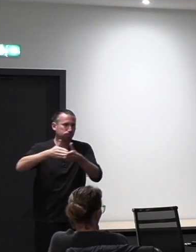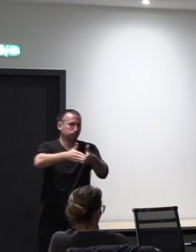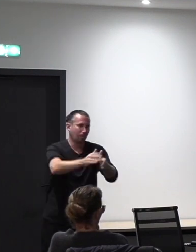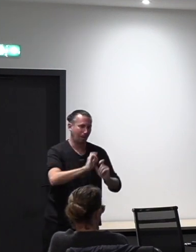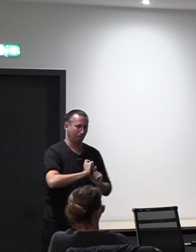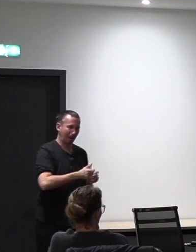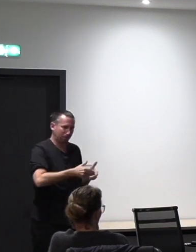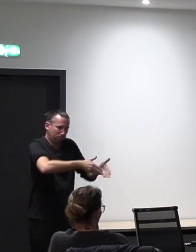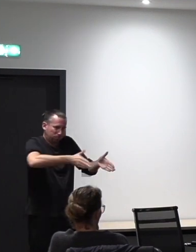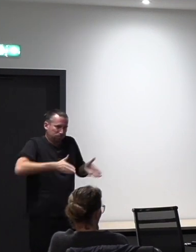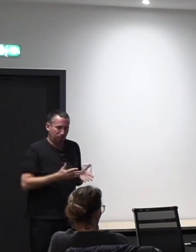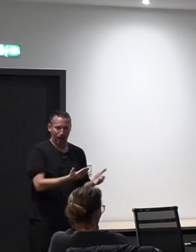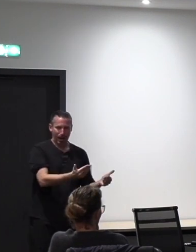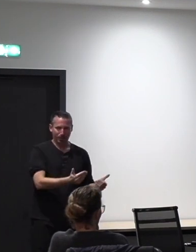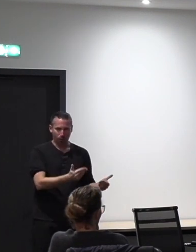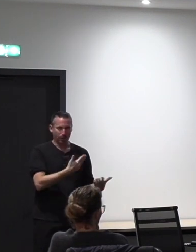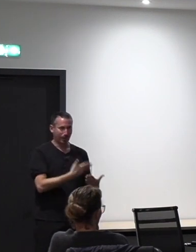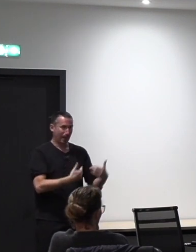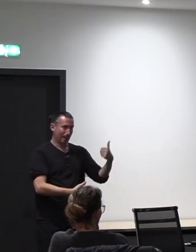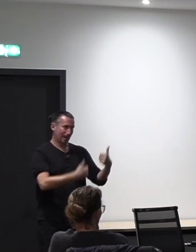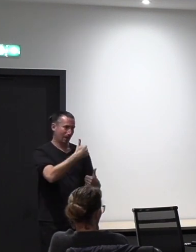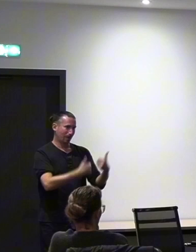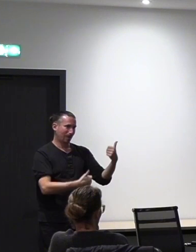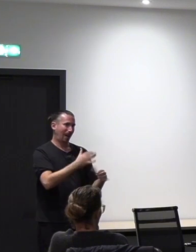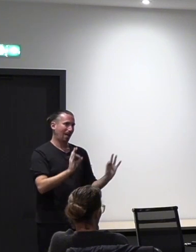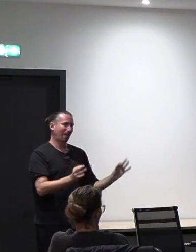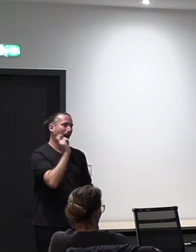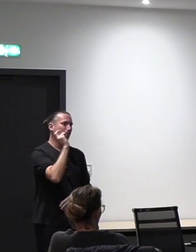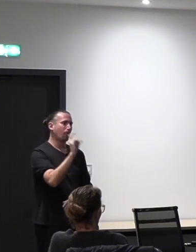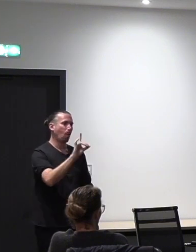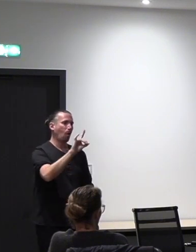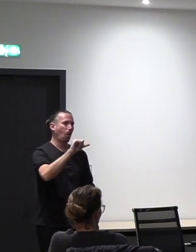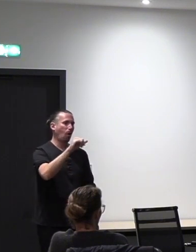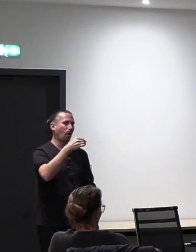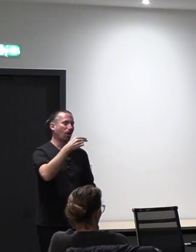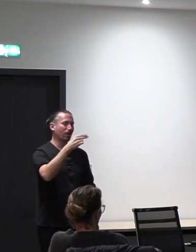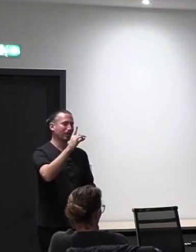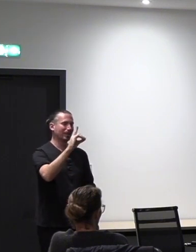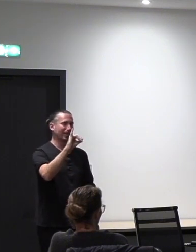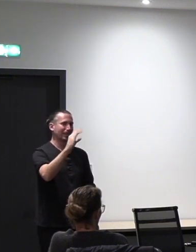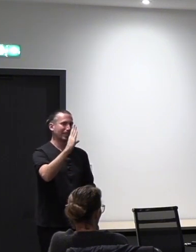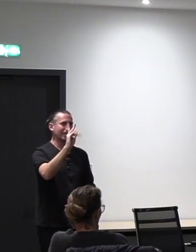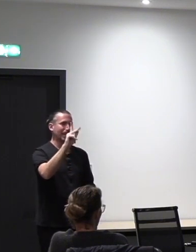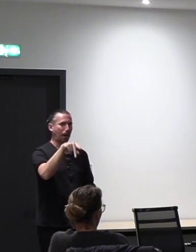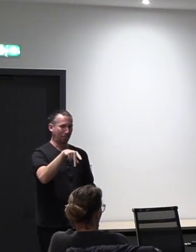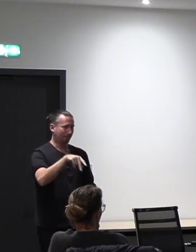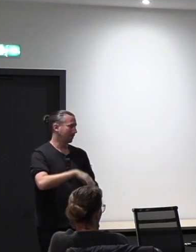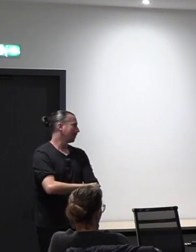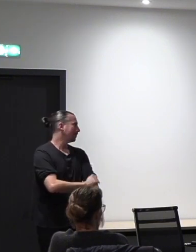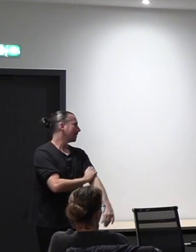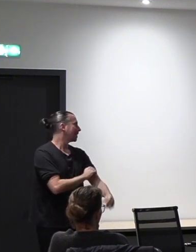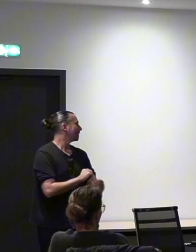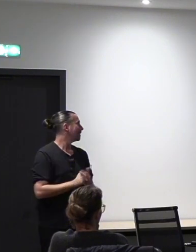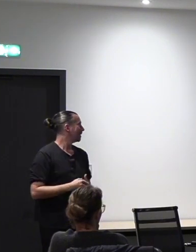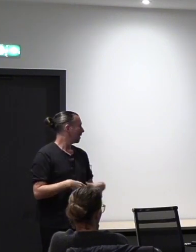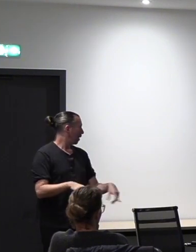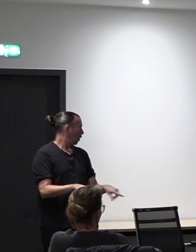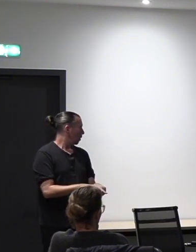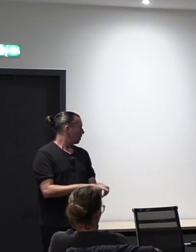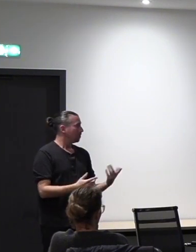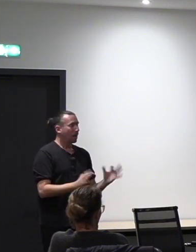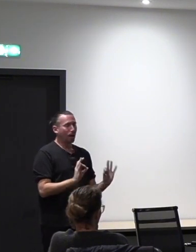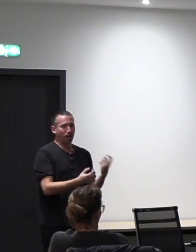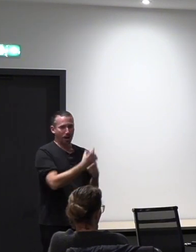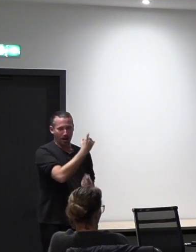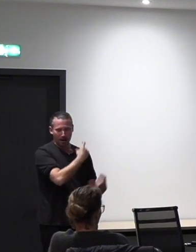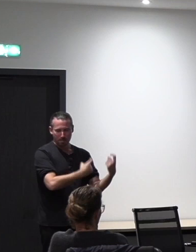est dans la compétition. Bon, on voit que c'est pas très bon. Ensuite, historiquement, c'était l'insuffisance